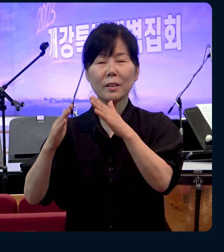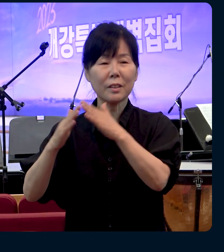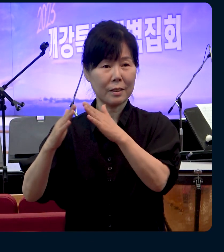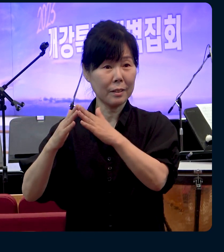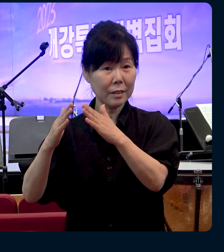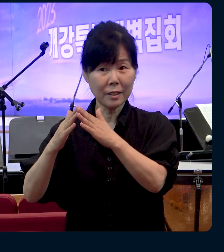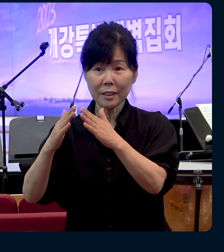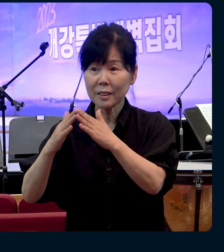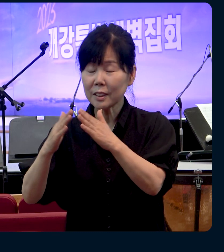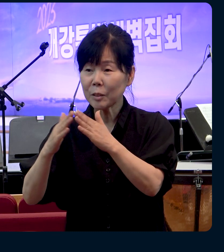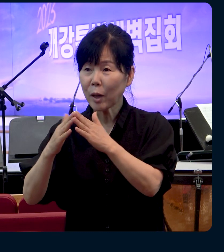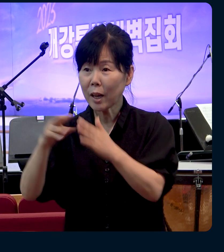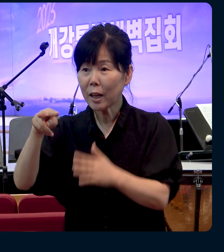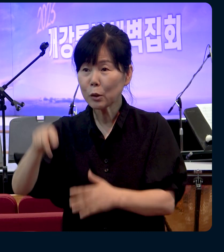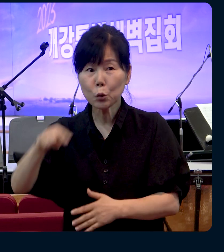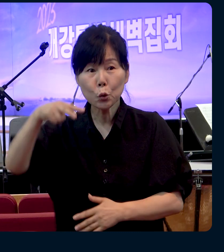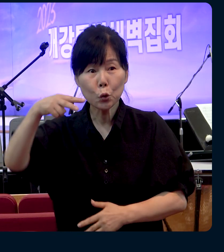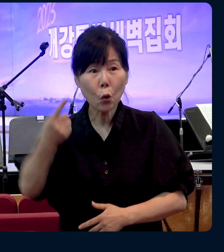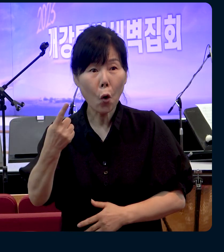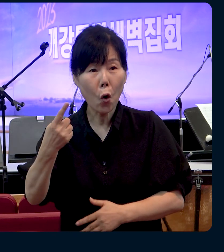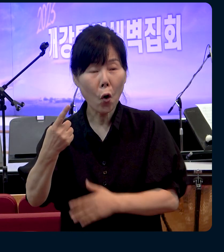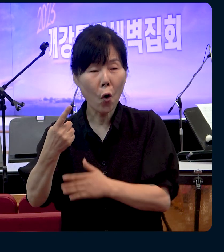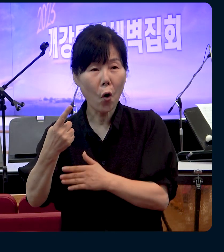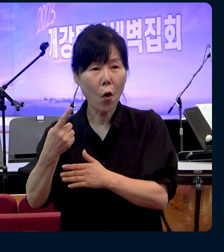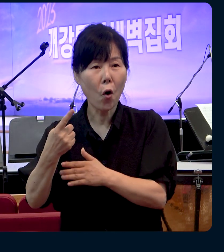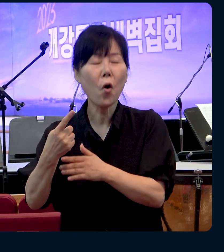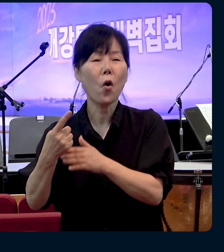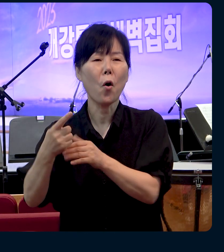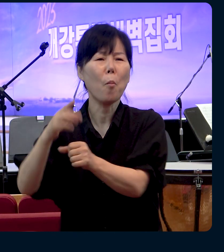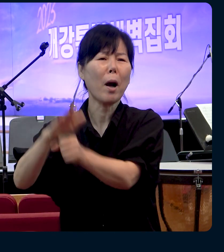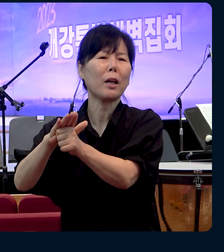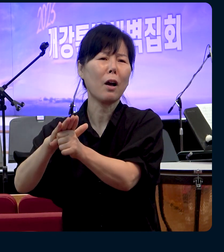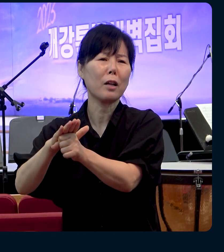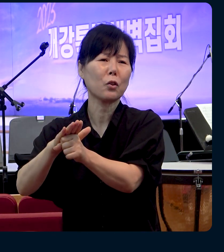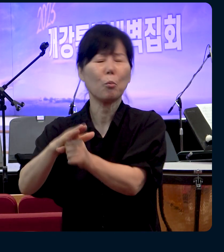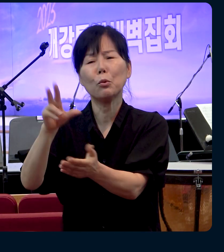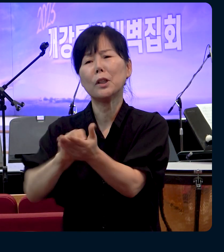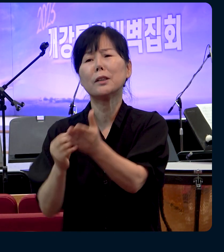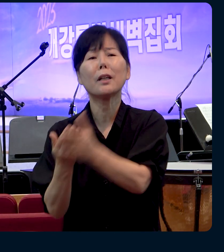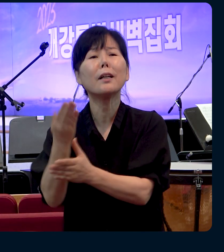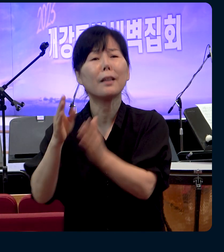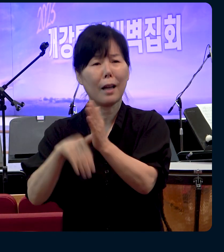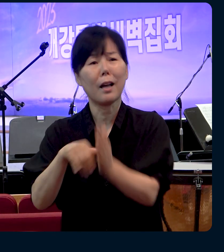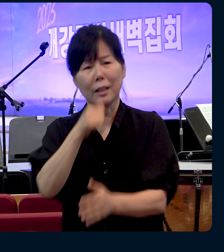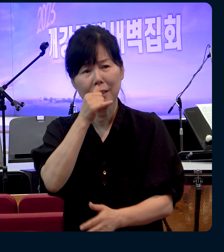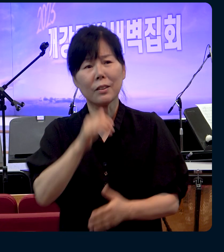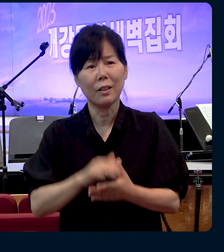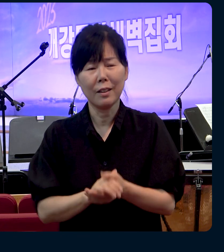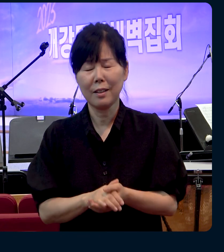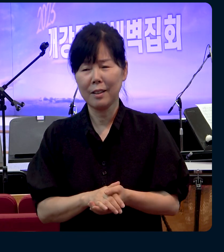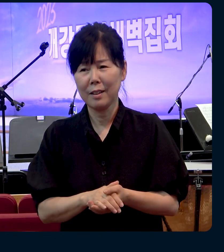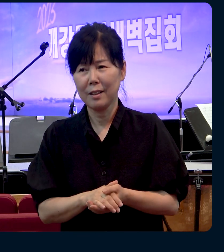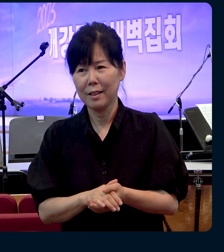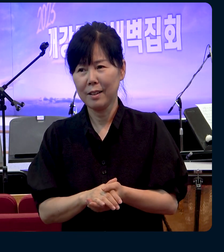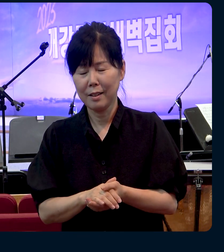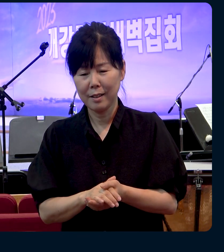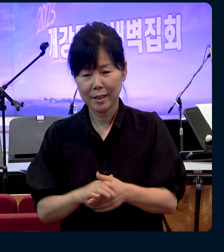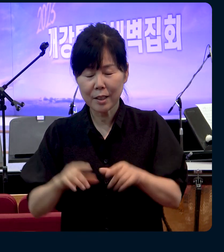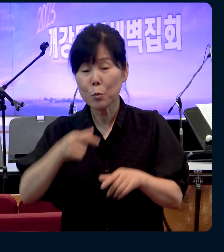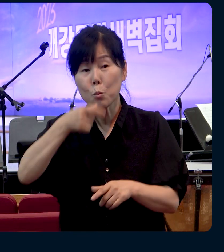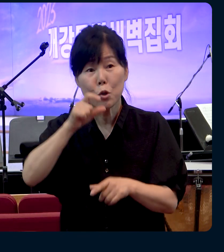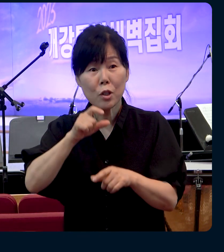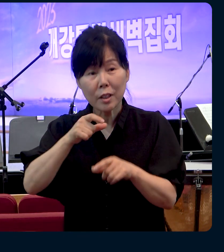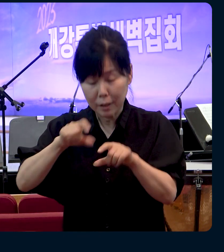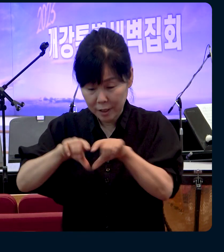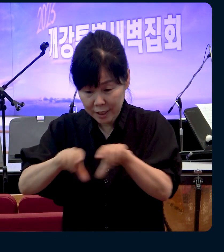그러니까 수도관이 막혀가지고, 그래가지고 문제가 될 때가 있어요. 그러니까 물 나가는